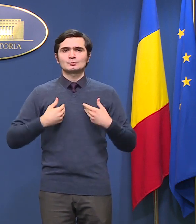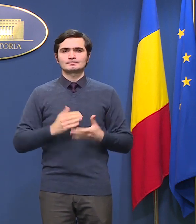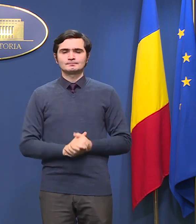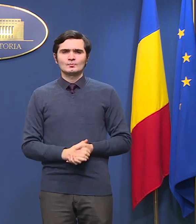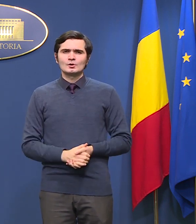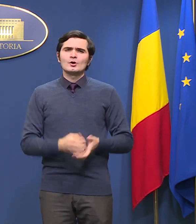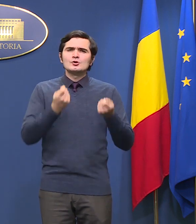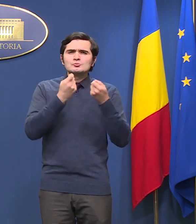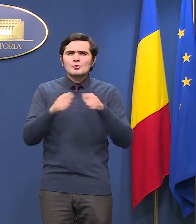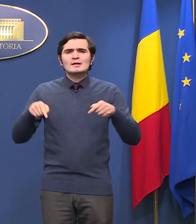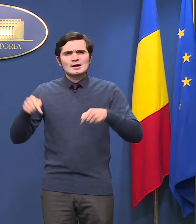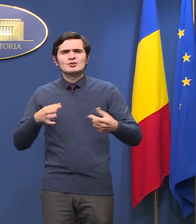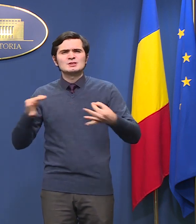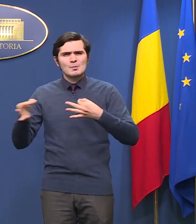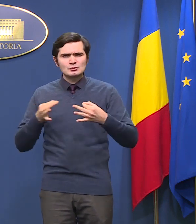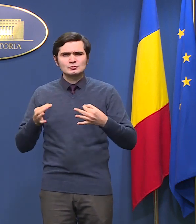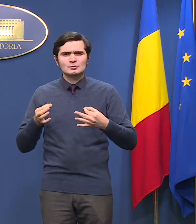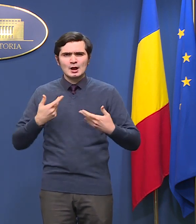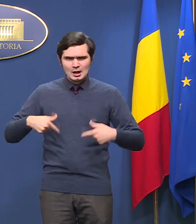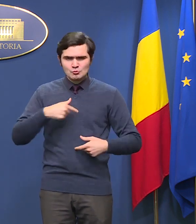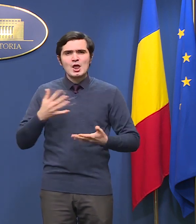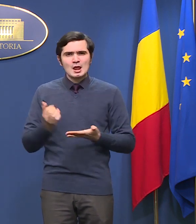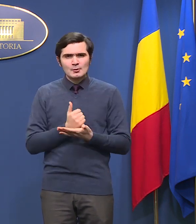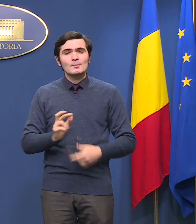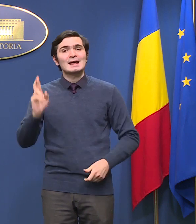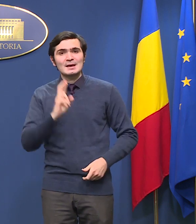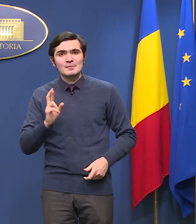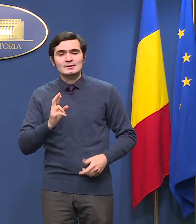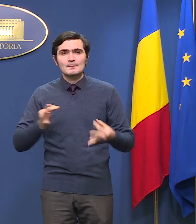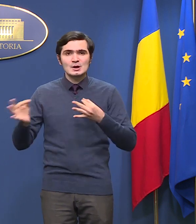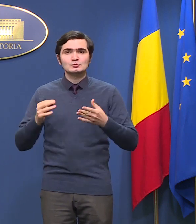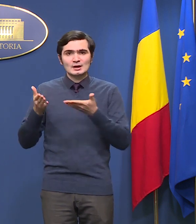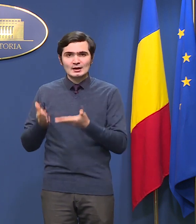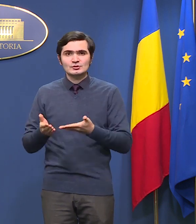măsurile pe care le luăm, repet, au ca obiectiv